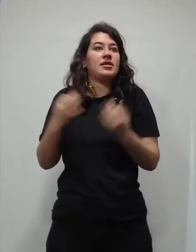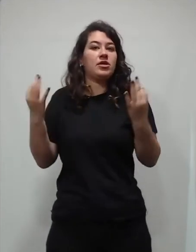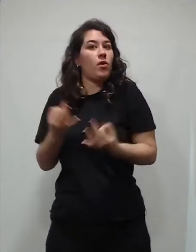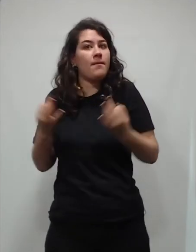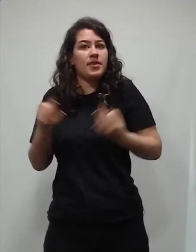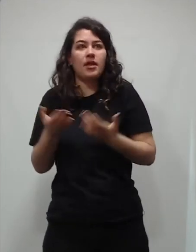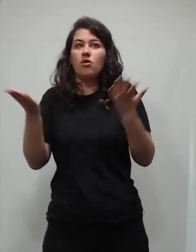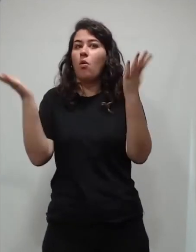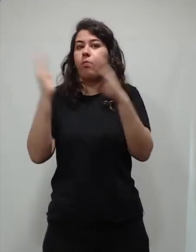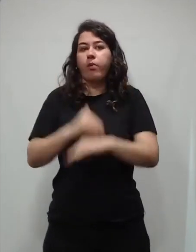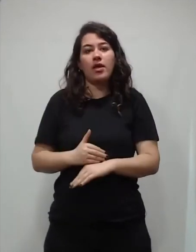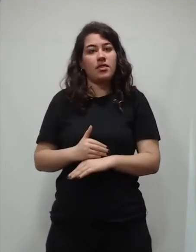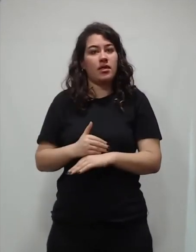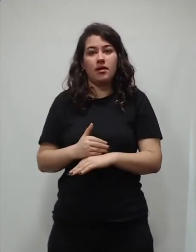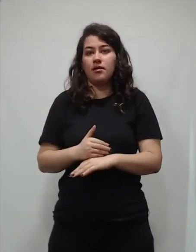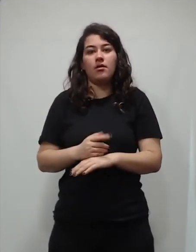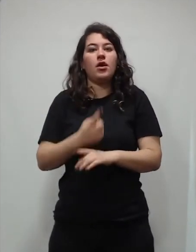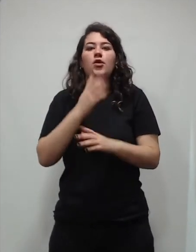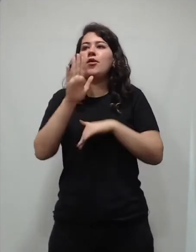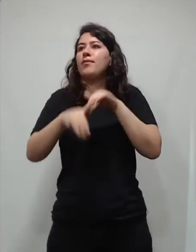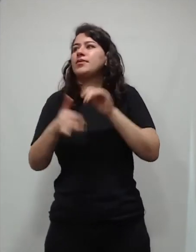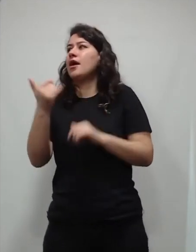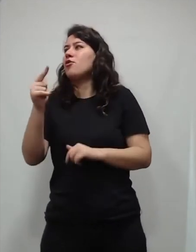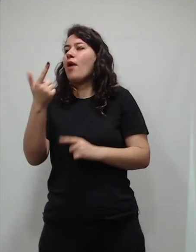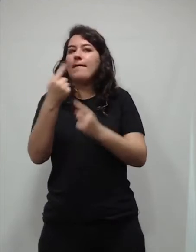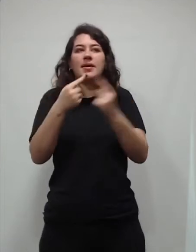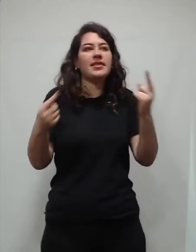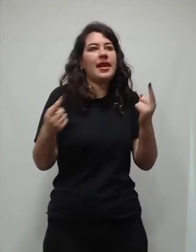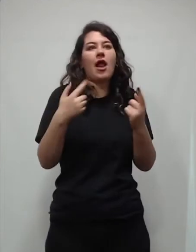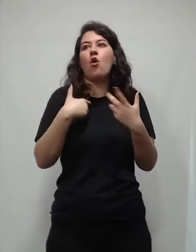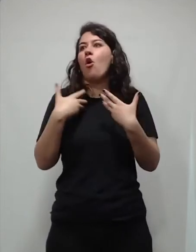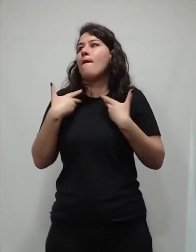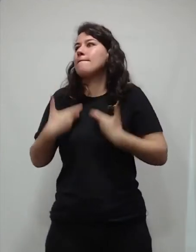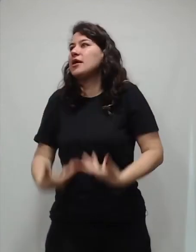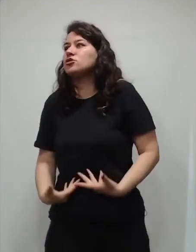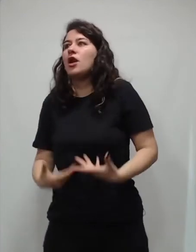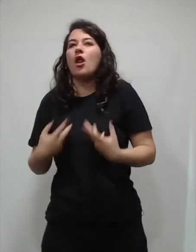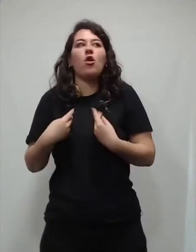seguridad material, subjetiva y simbólica.